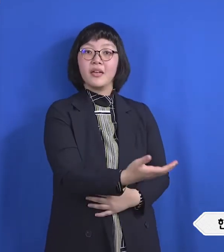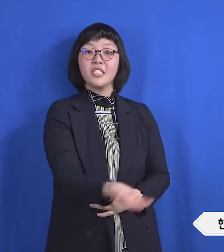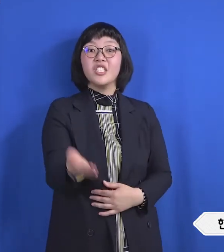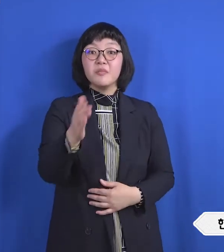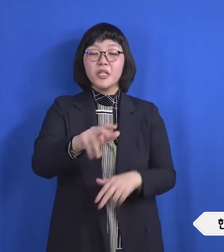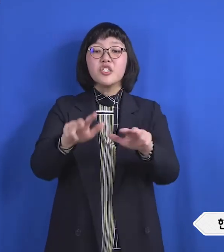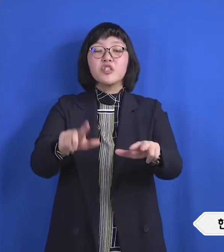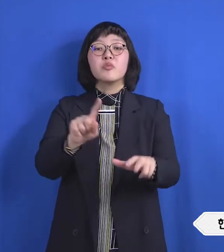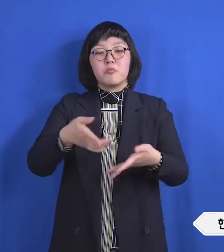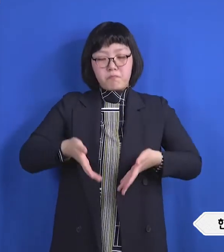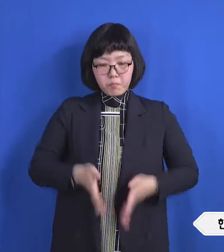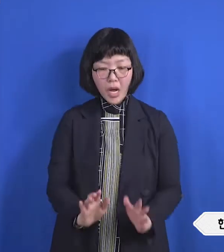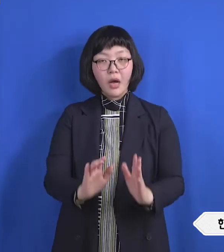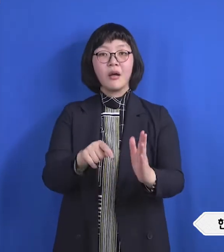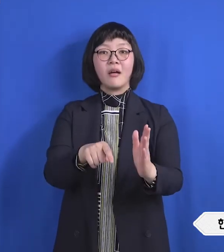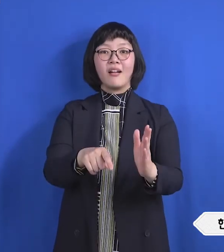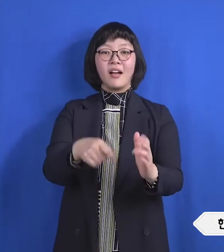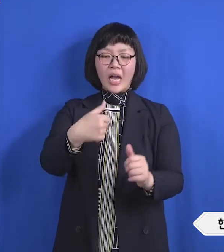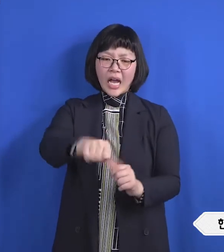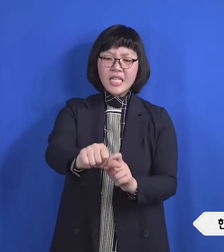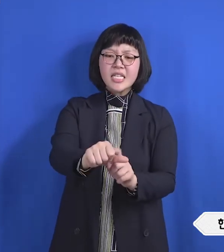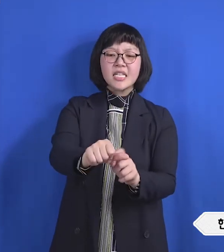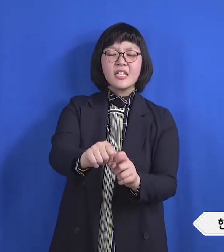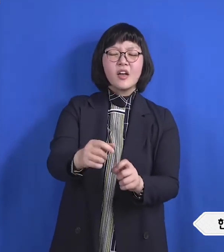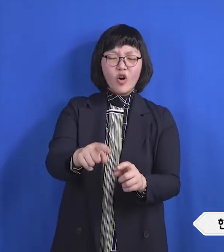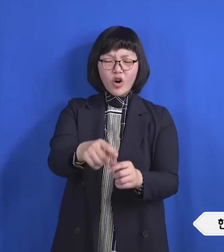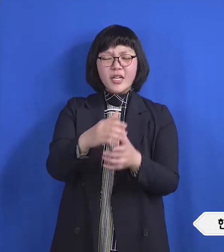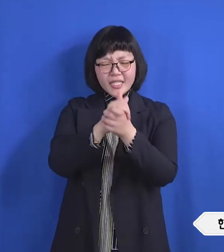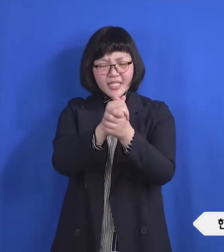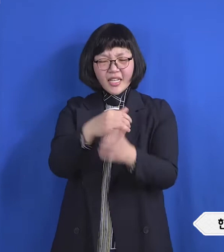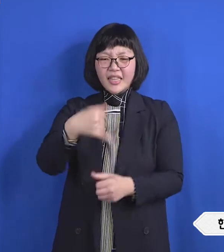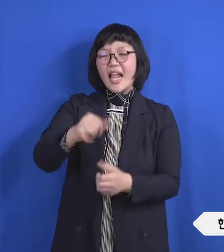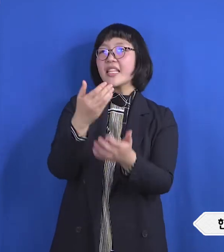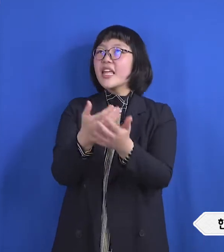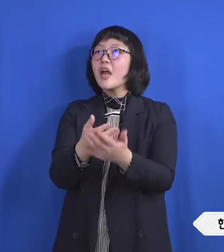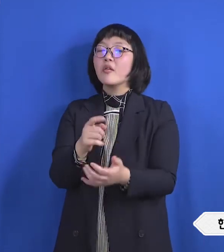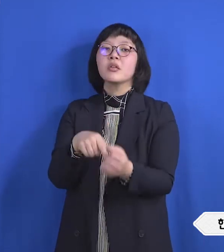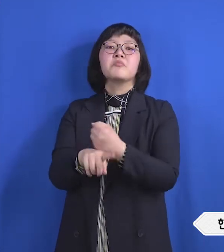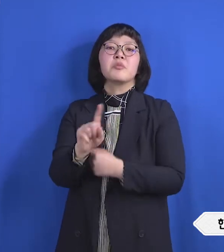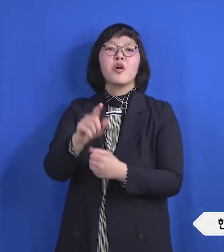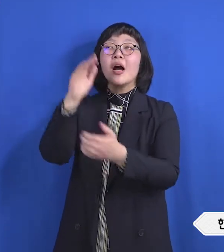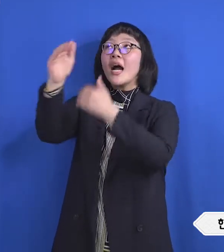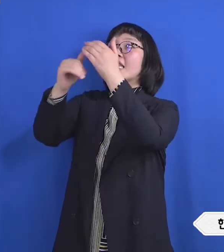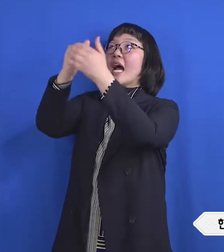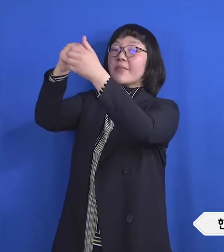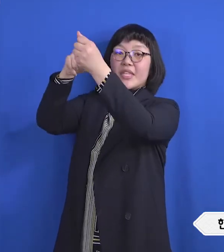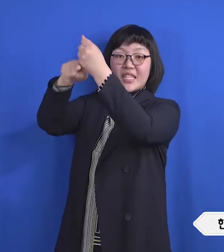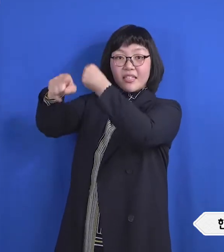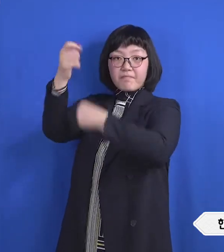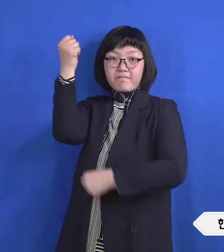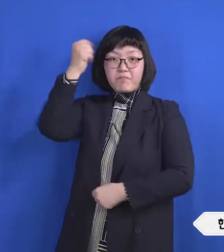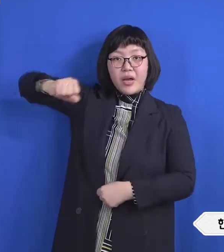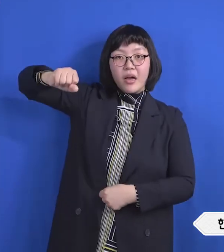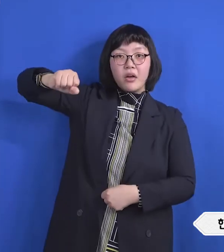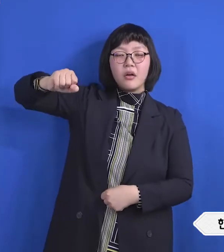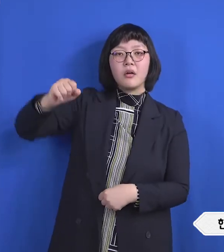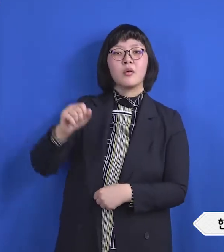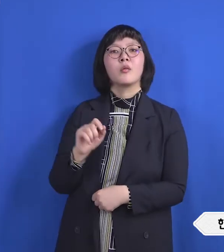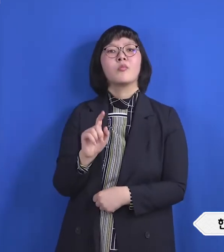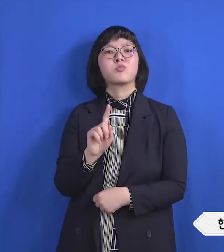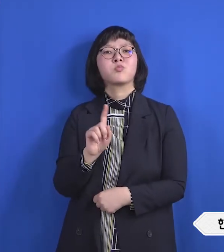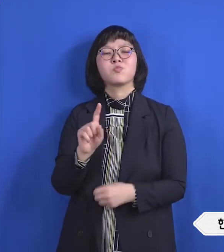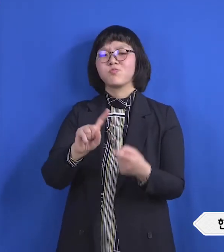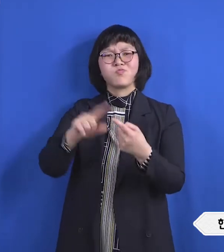돌이 된 아이를 붙들고 이 딸이 되게 해주십시오 하는 것은 분명히 드러난 하나님의 뜻에 대해서 반역을 하겠다는 것